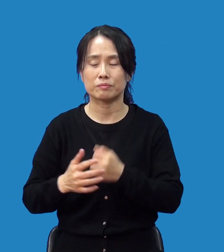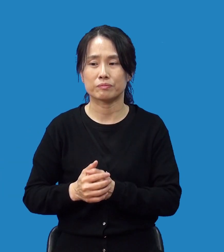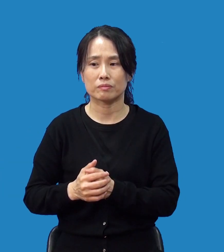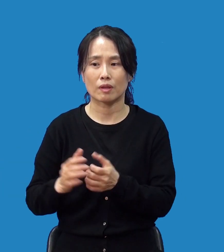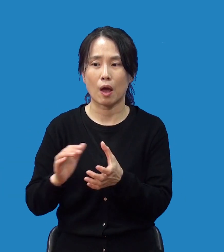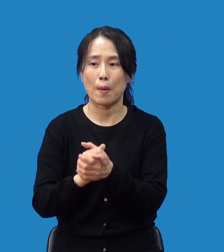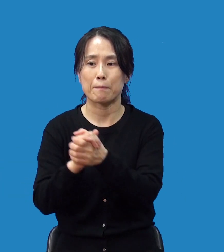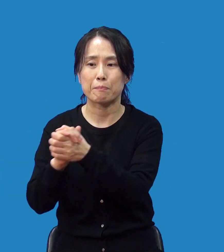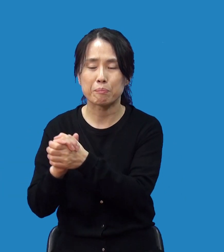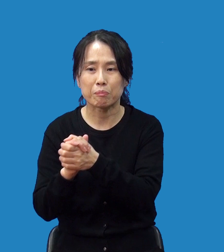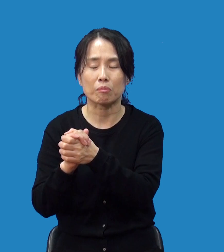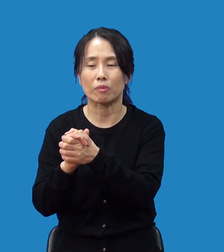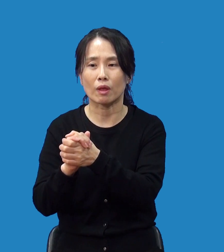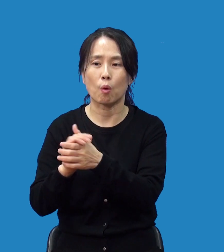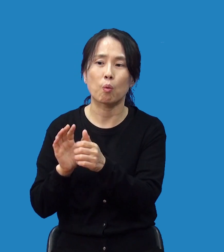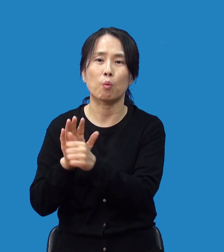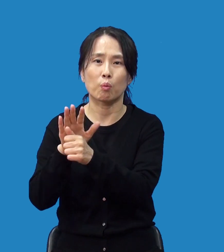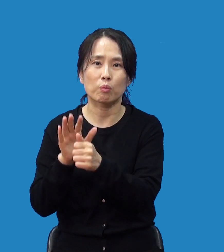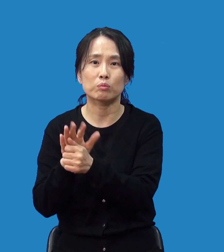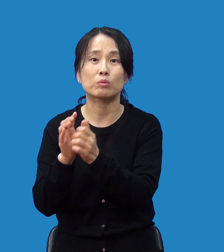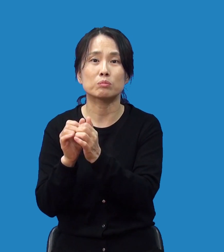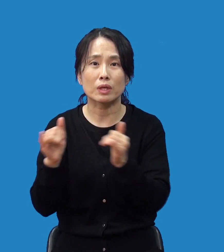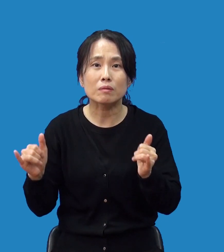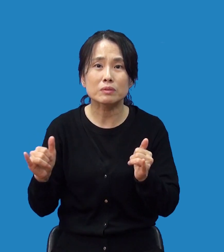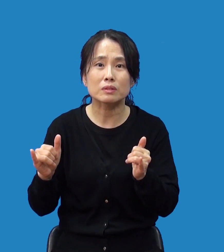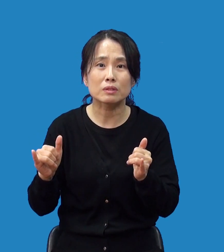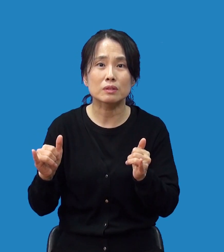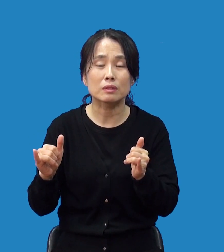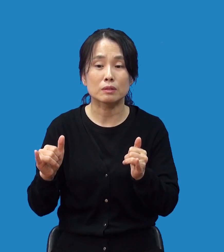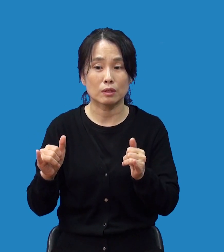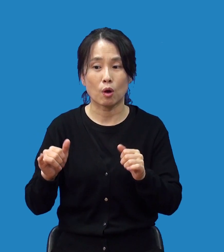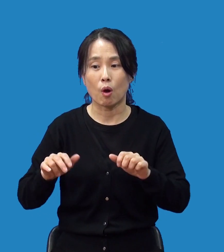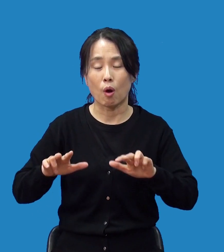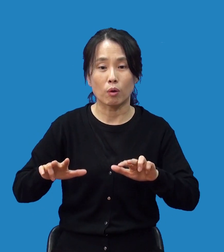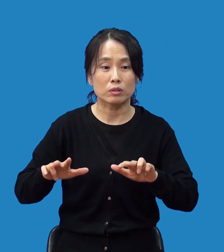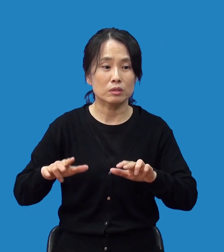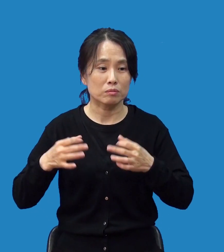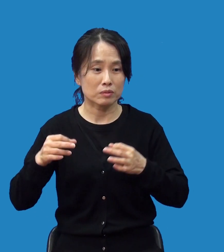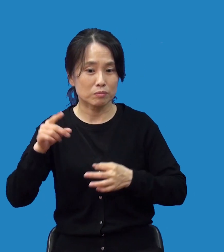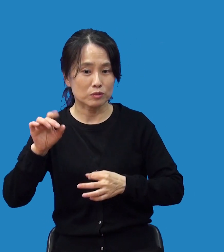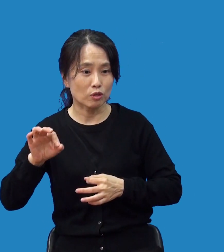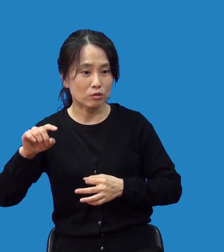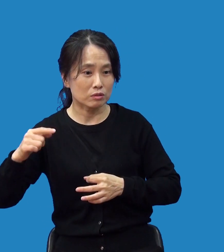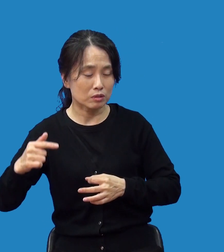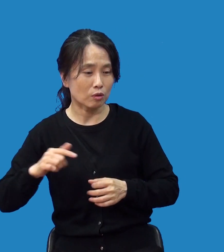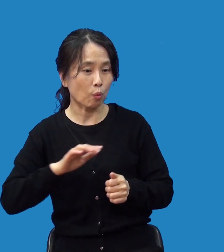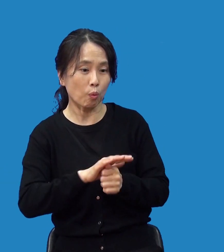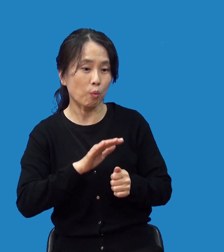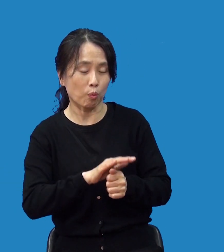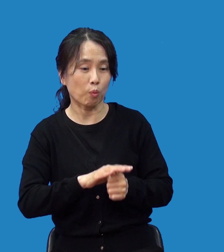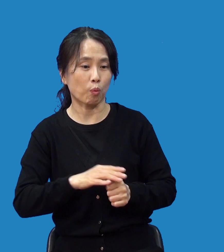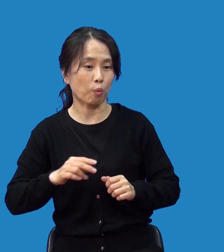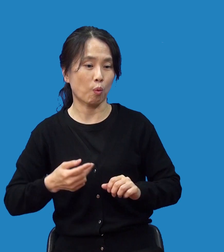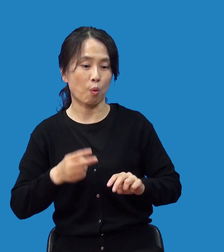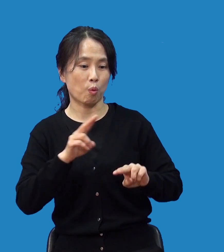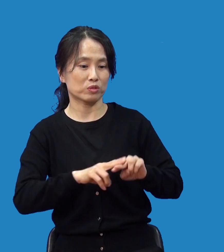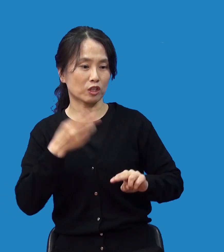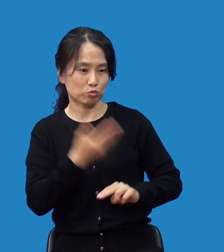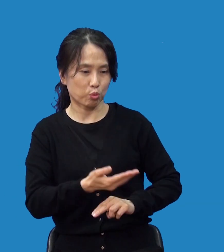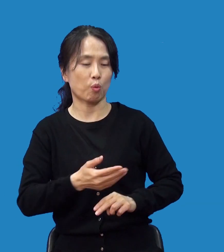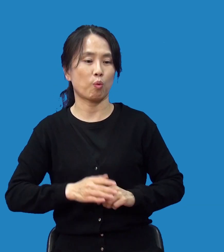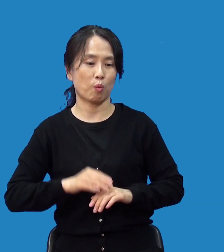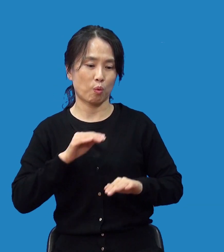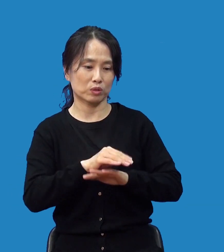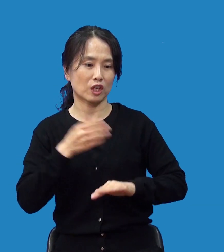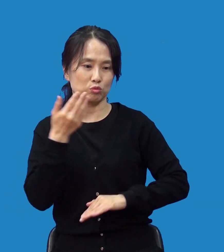동조하고 거기에 지지하는 사람들에게 김정은이가 베푼 헤세드가 있어요. 뭐